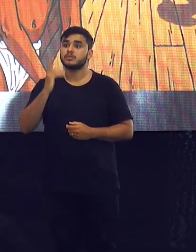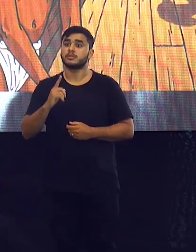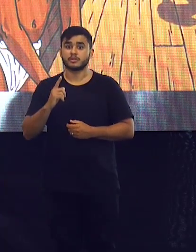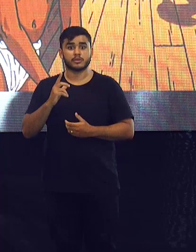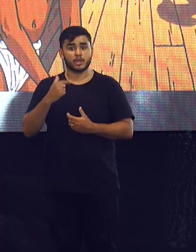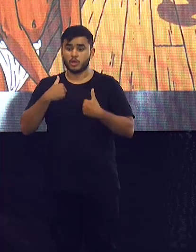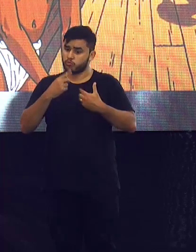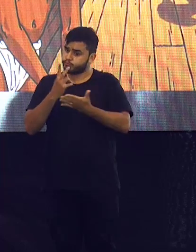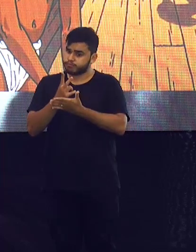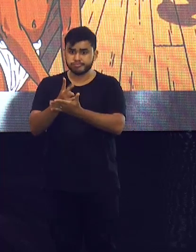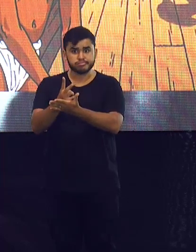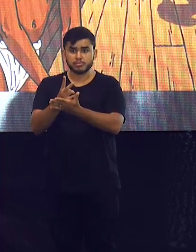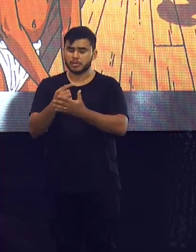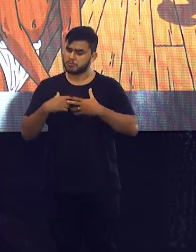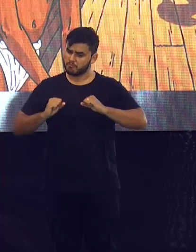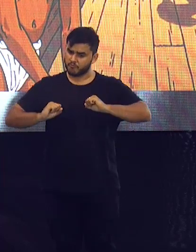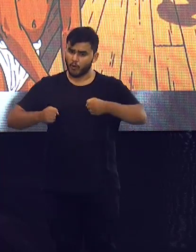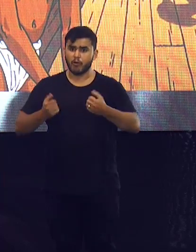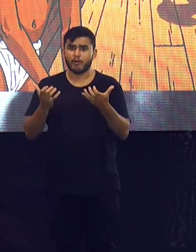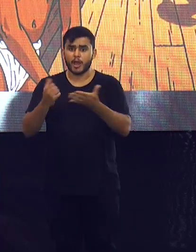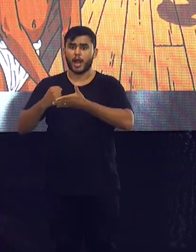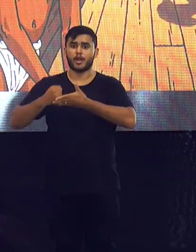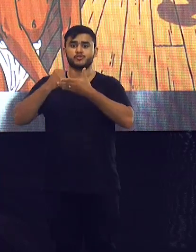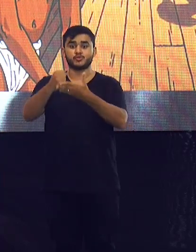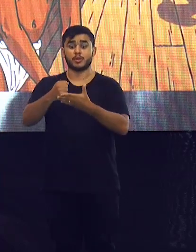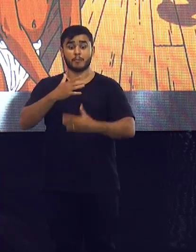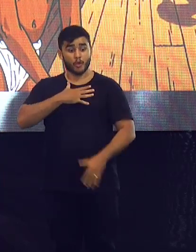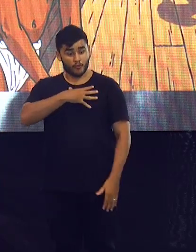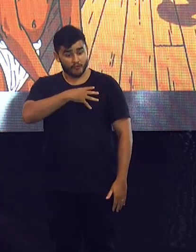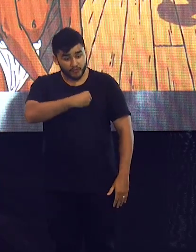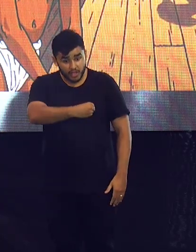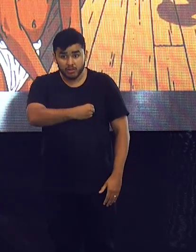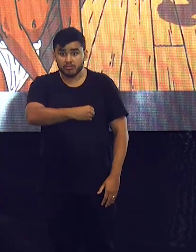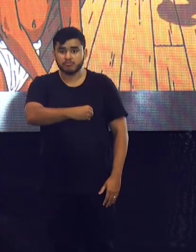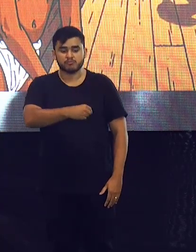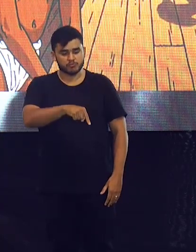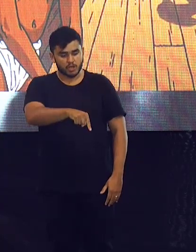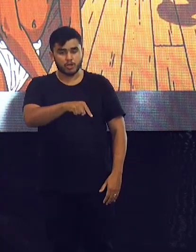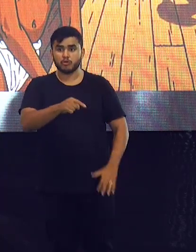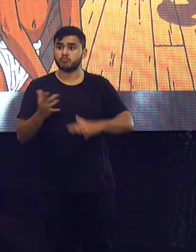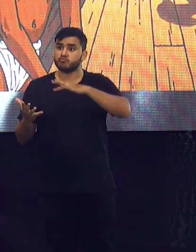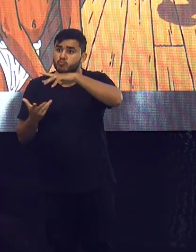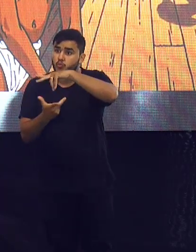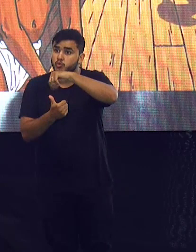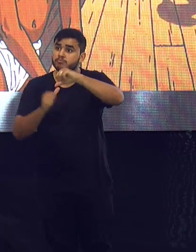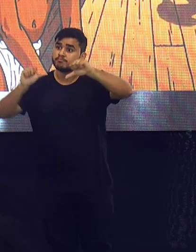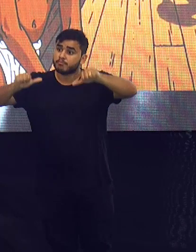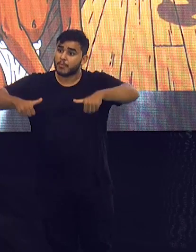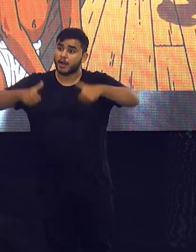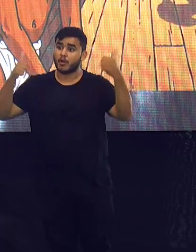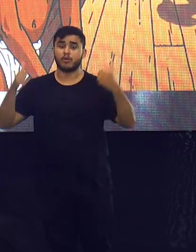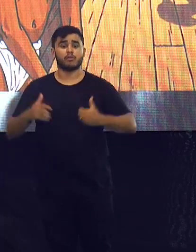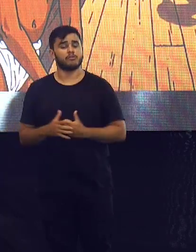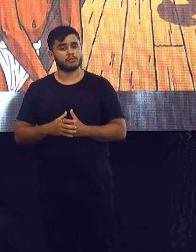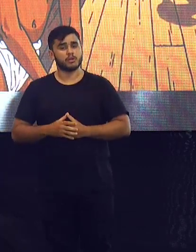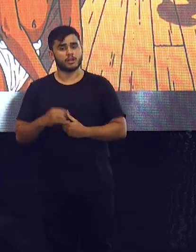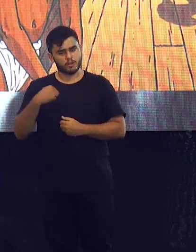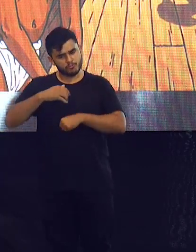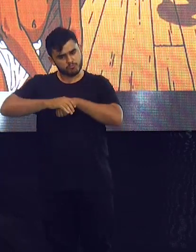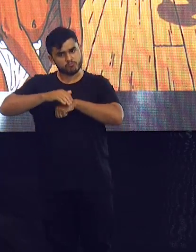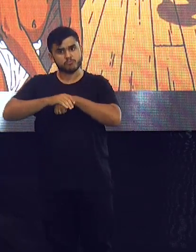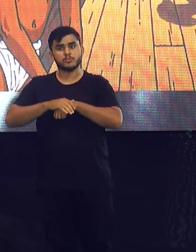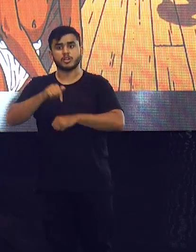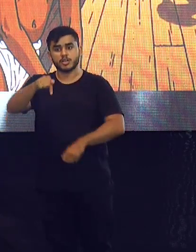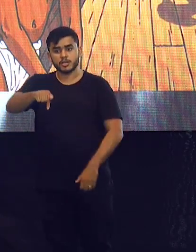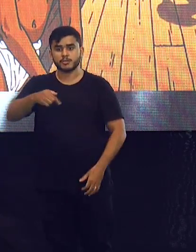tentando ela. Quero deixar para os meus filhos um mundo muito melhor do que o que eu conheci. E um mundo melhor, na minha opinião, é